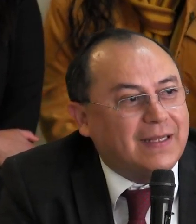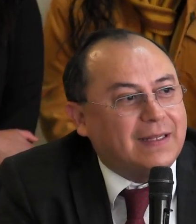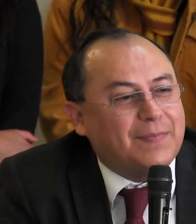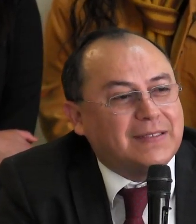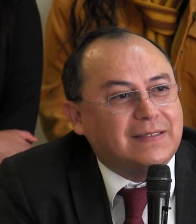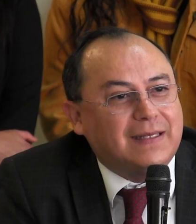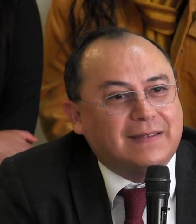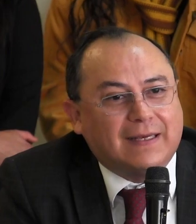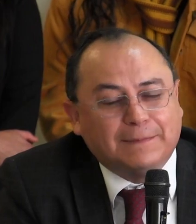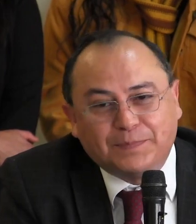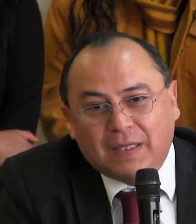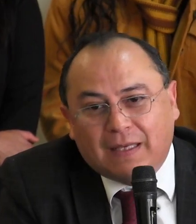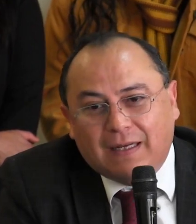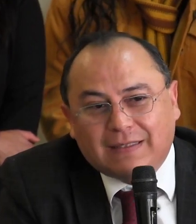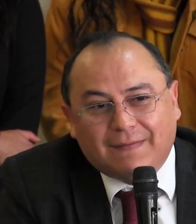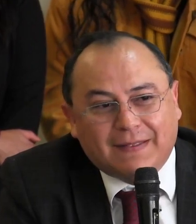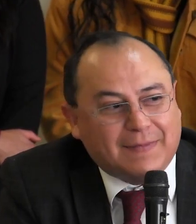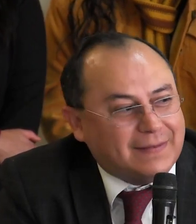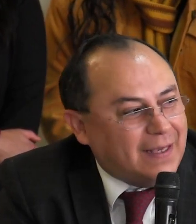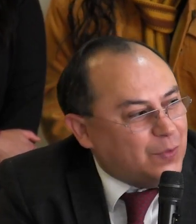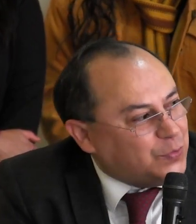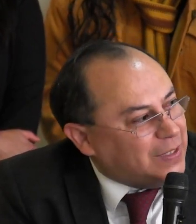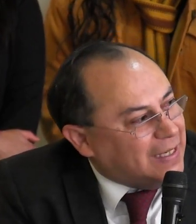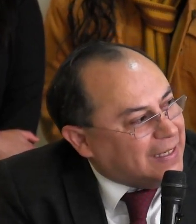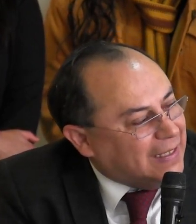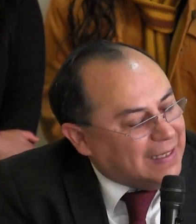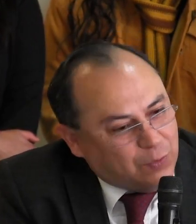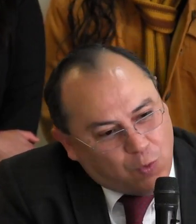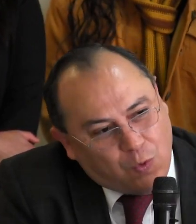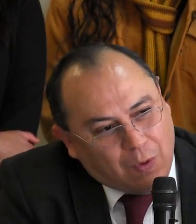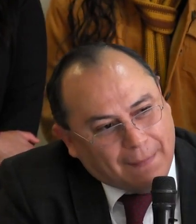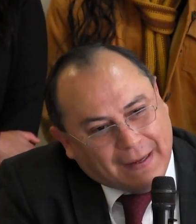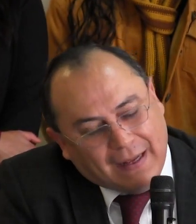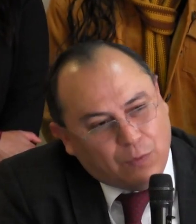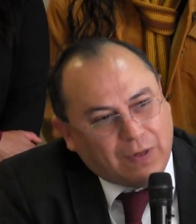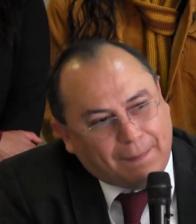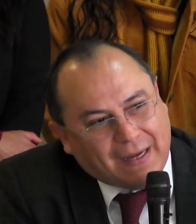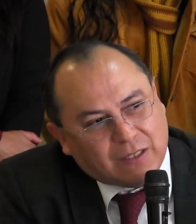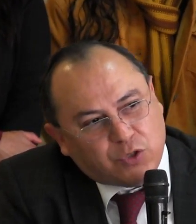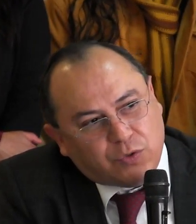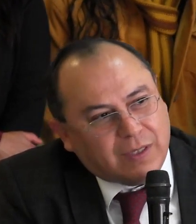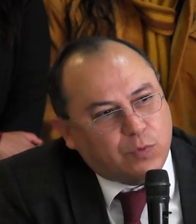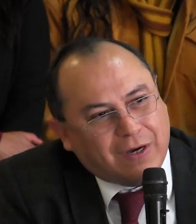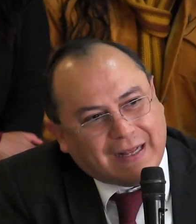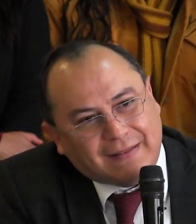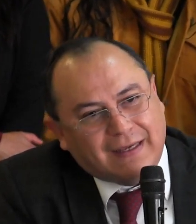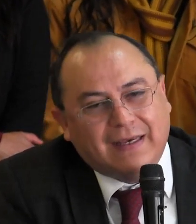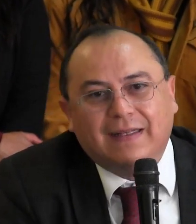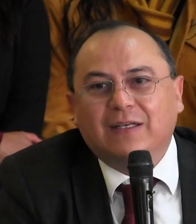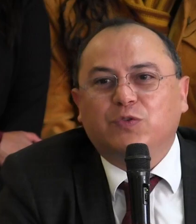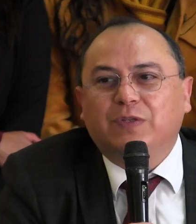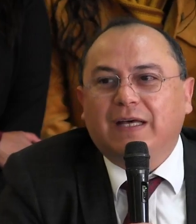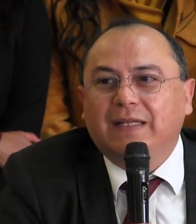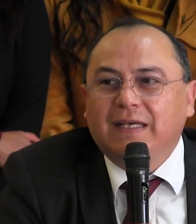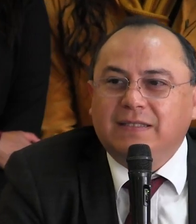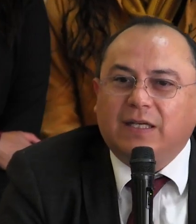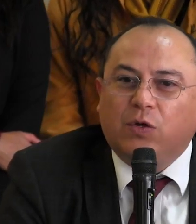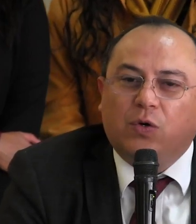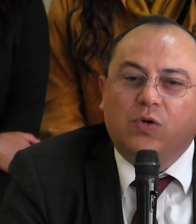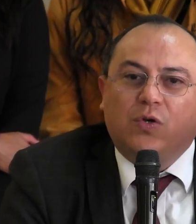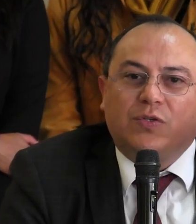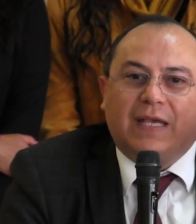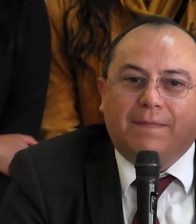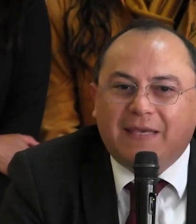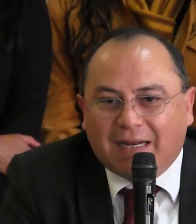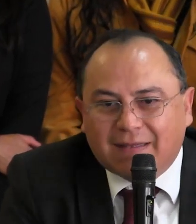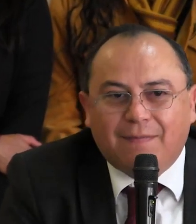de mi querida presidenta Elizabeth Mateos, que no habrá una planeación democrática de la ciudad,